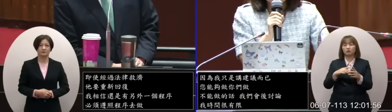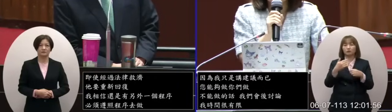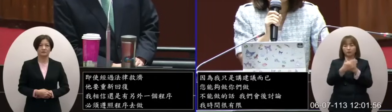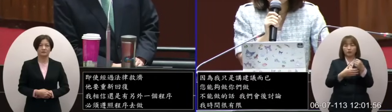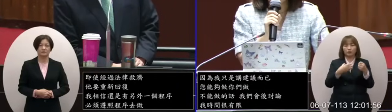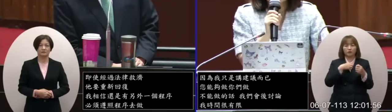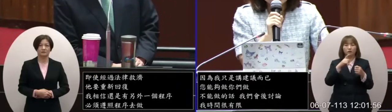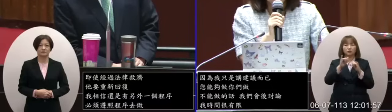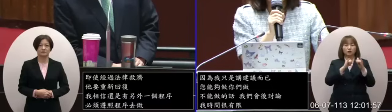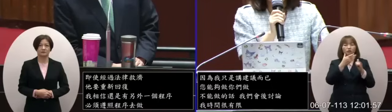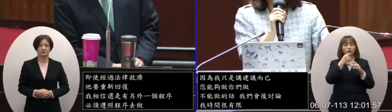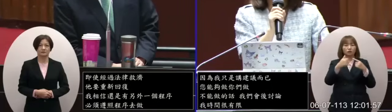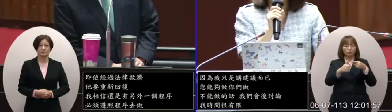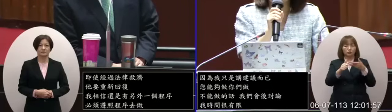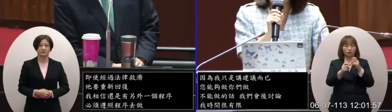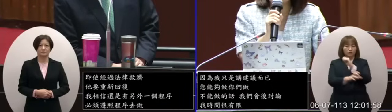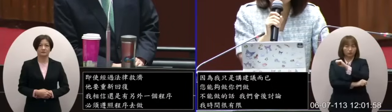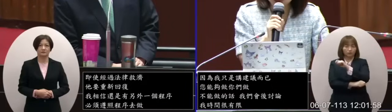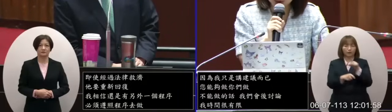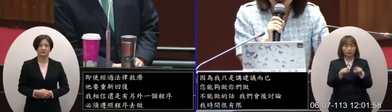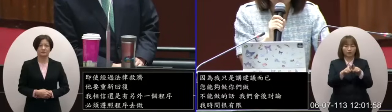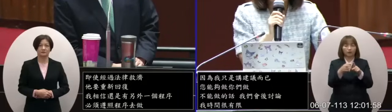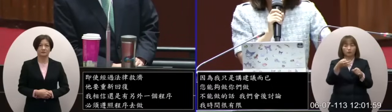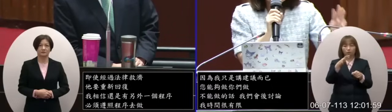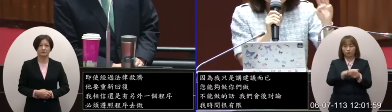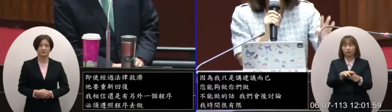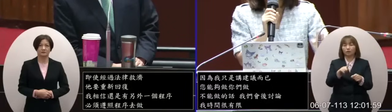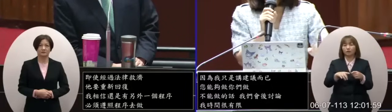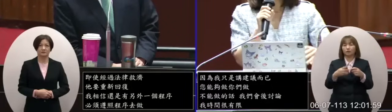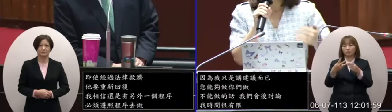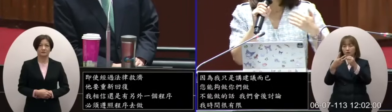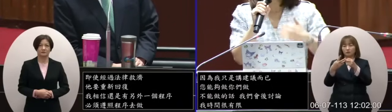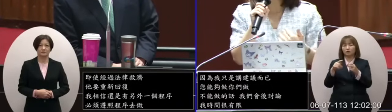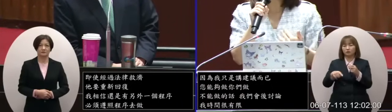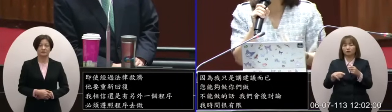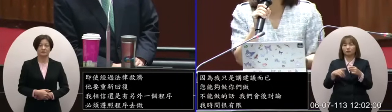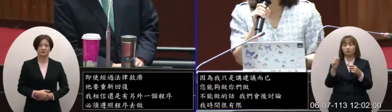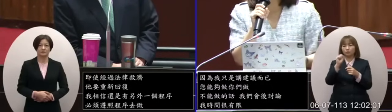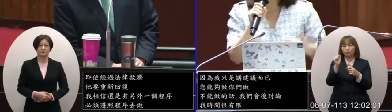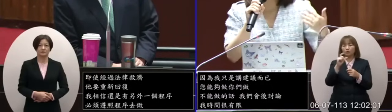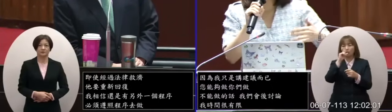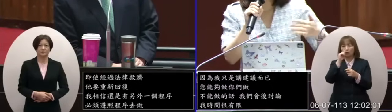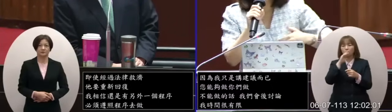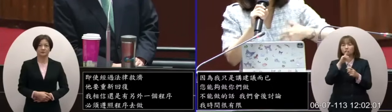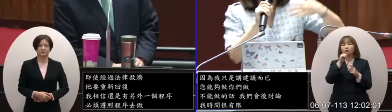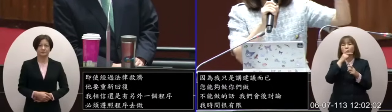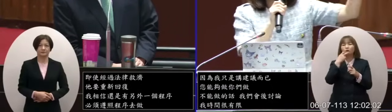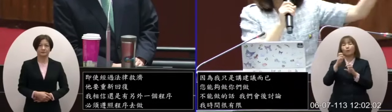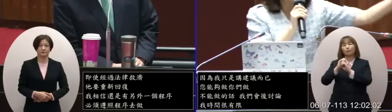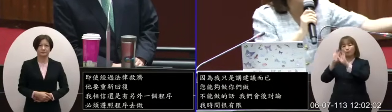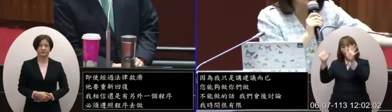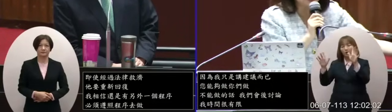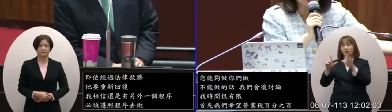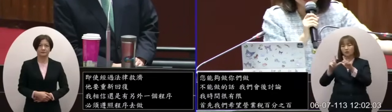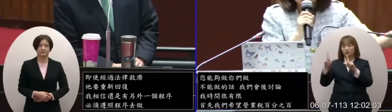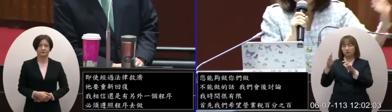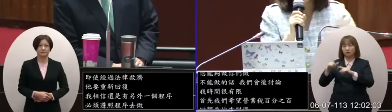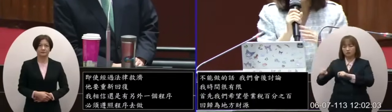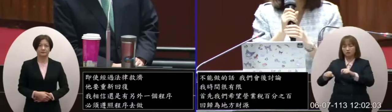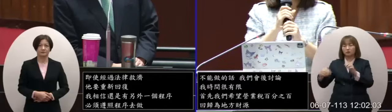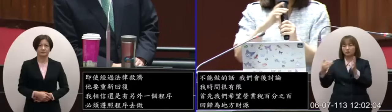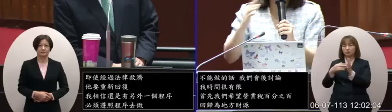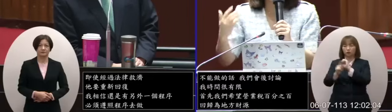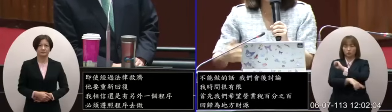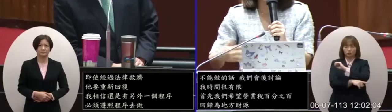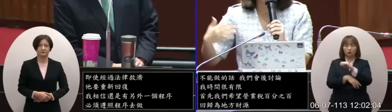保障社福教育基本设施的一般性补助款。第三个是我们不能每次都是中央宣布了一个大的政策，